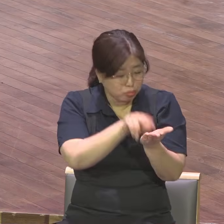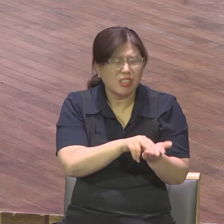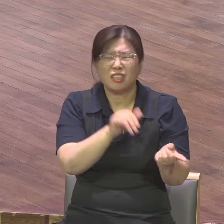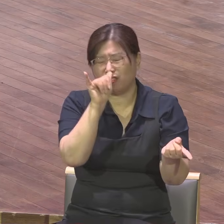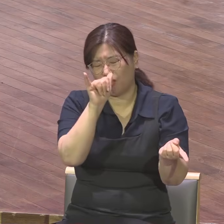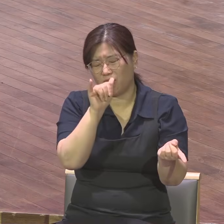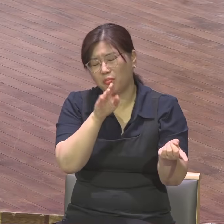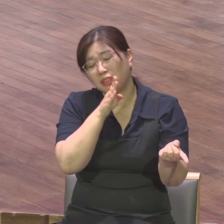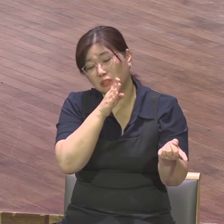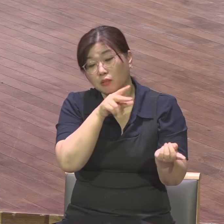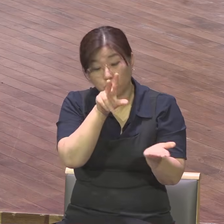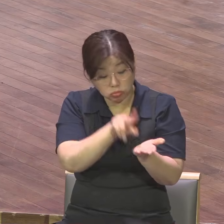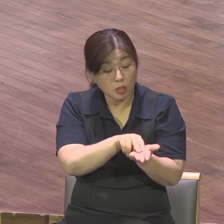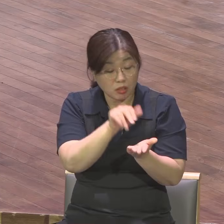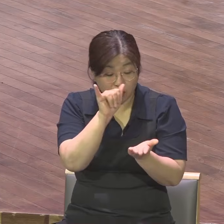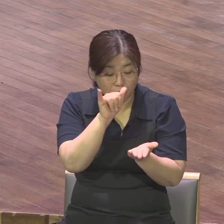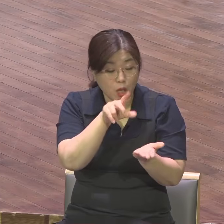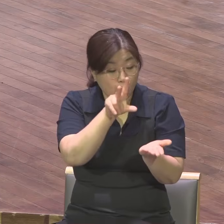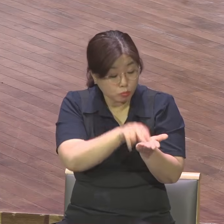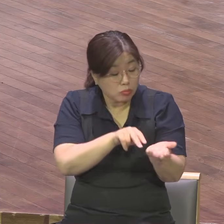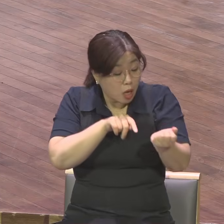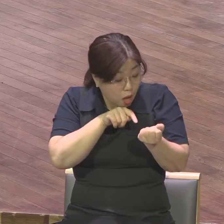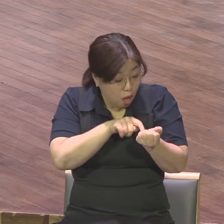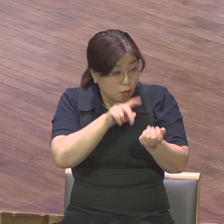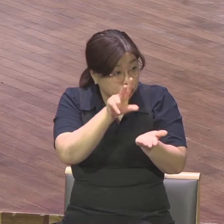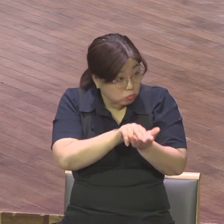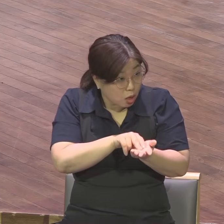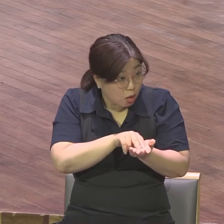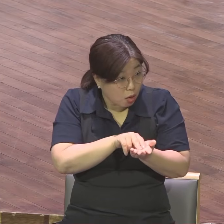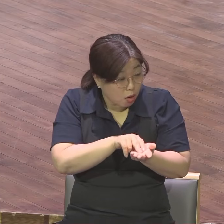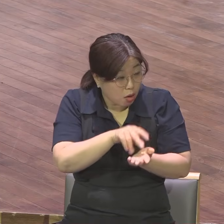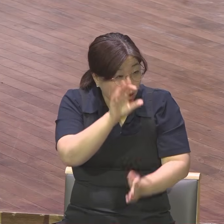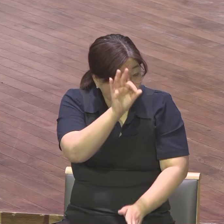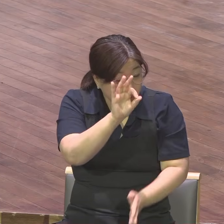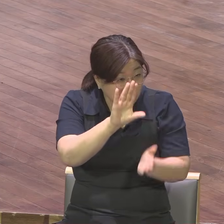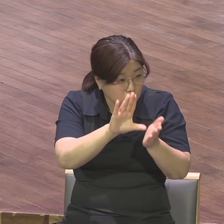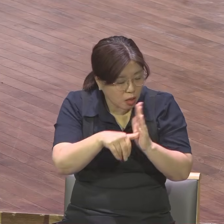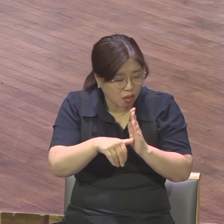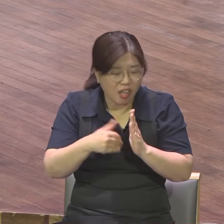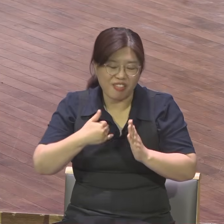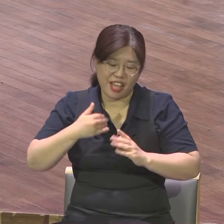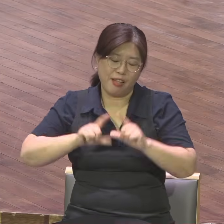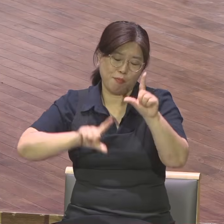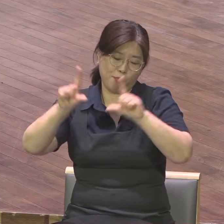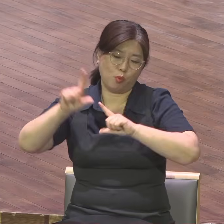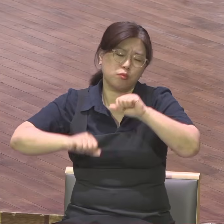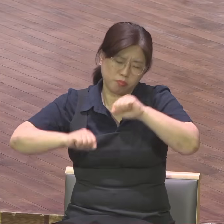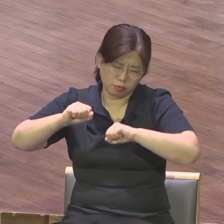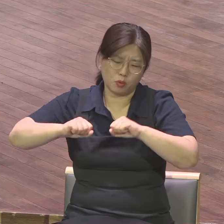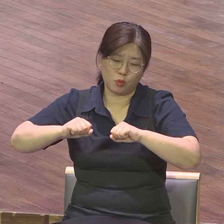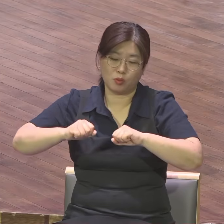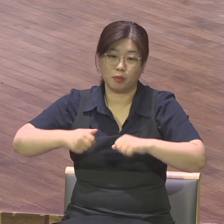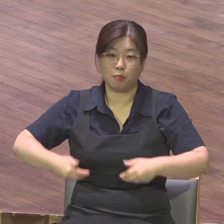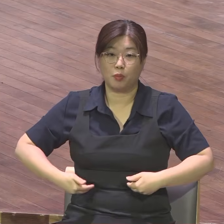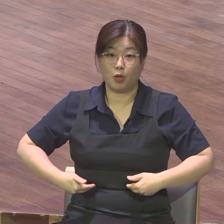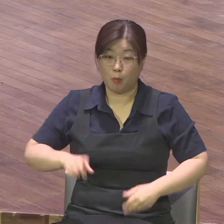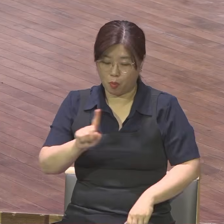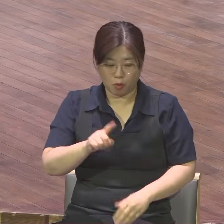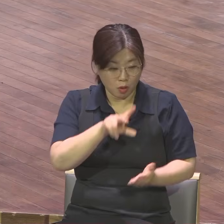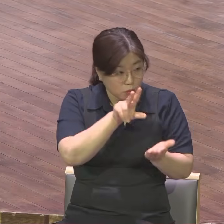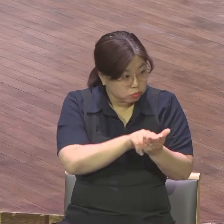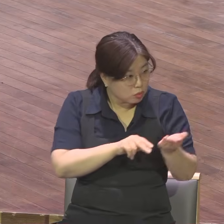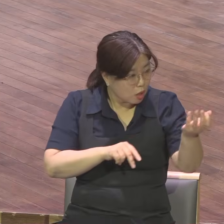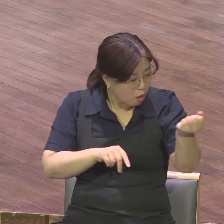태도가 중요합니다. 일상의 삶 속에서 문제와 사건 속에서 하나님의 말씀 중심, 언약